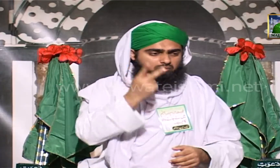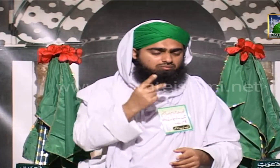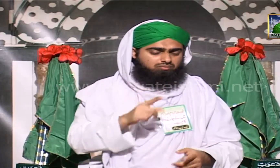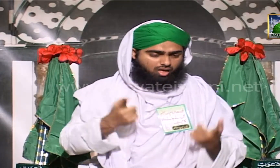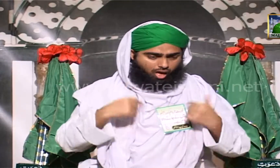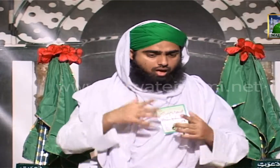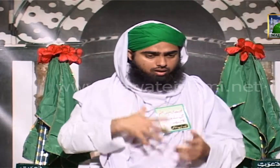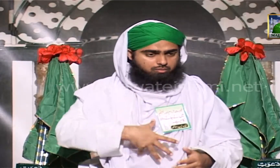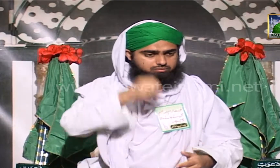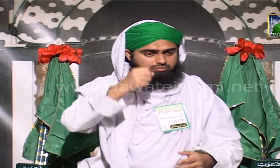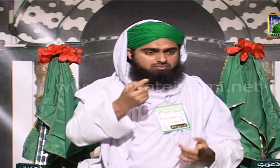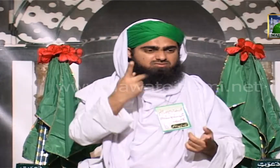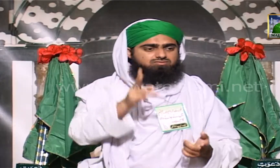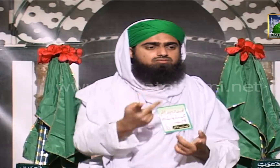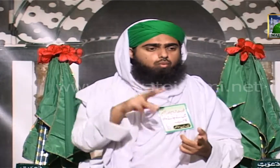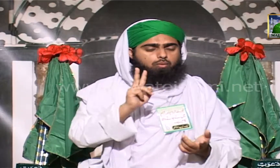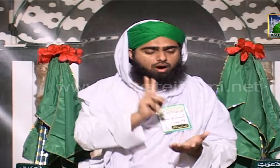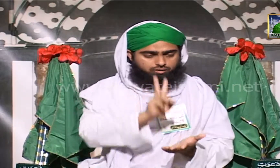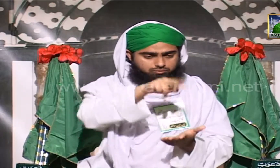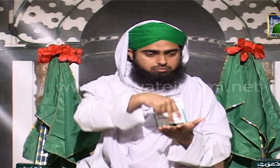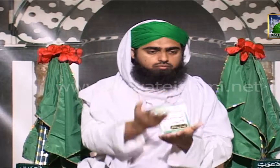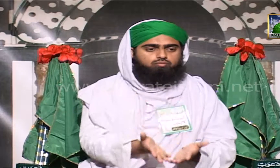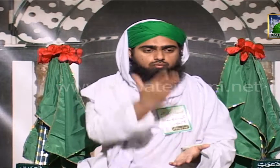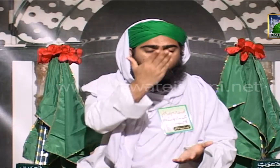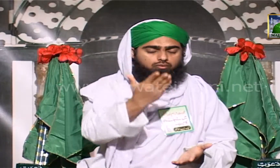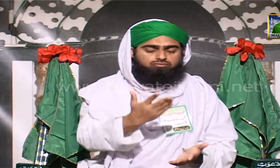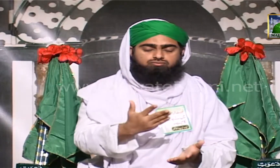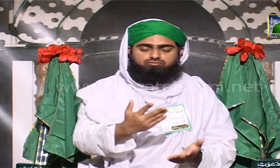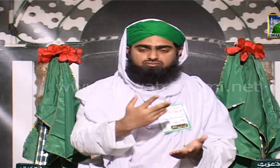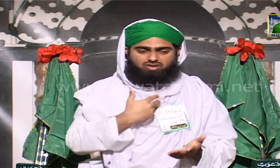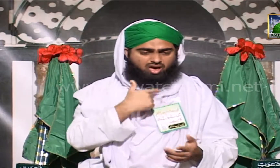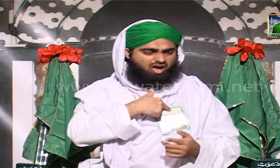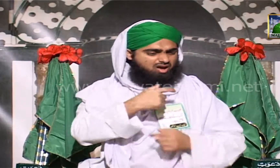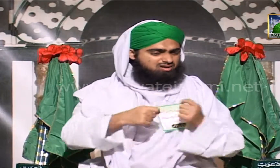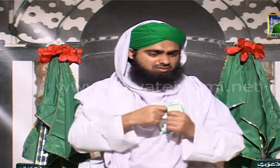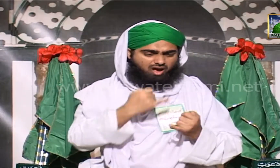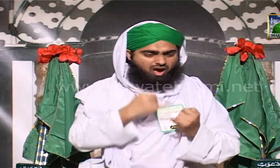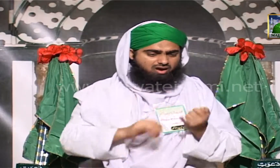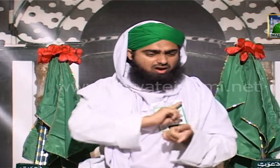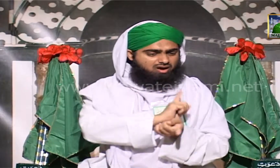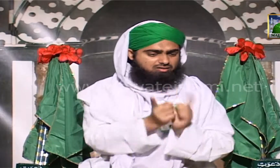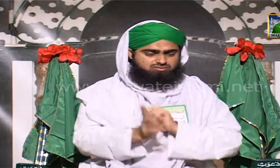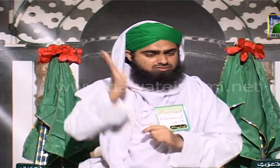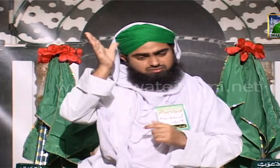کوئی اثر نہیں پڑتا، کوئی خلل واقع نہیں ہوتا۔ اگر شیطان کی باتوں میں آ